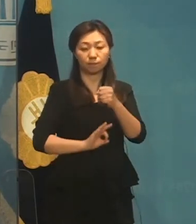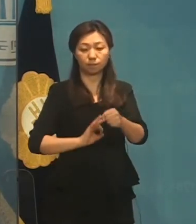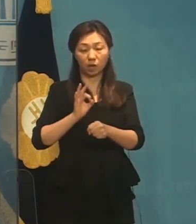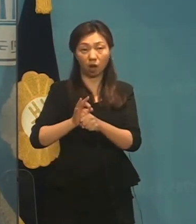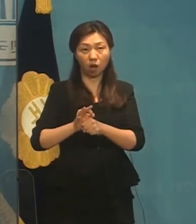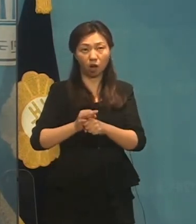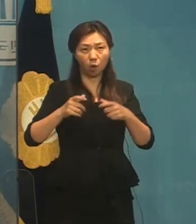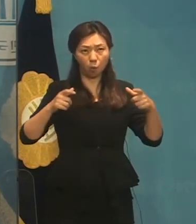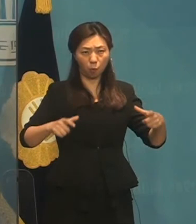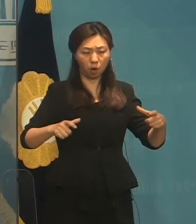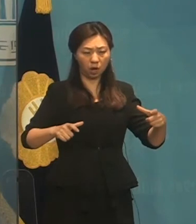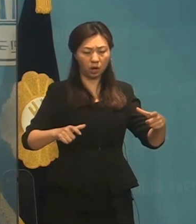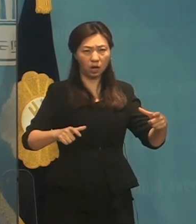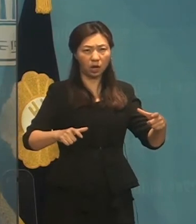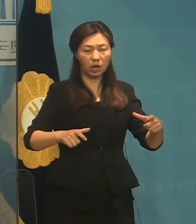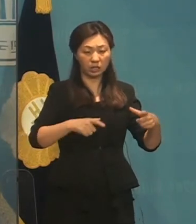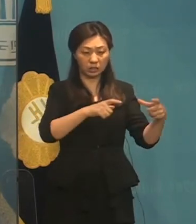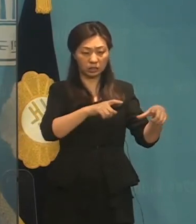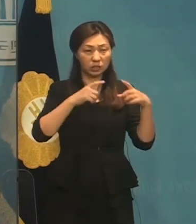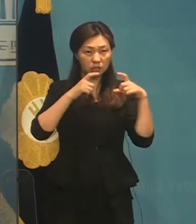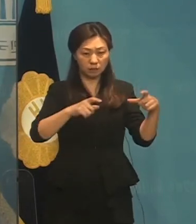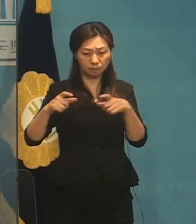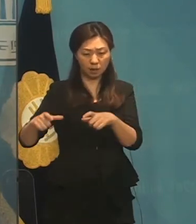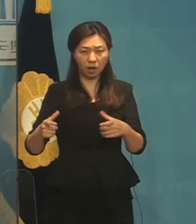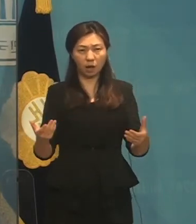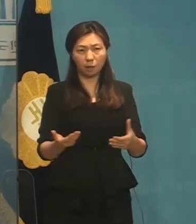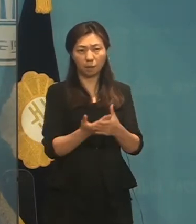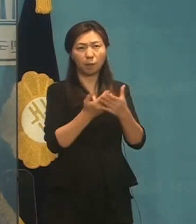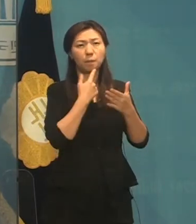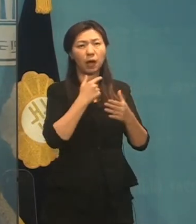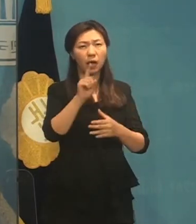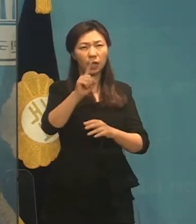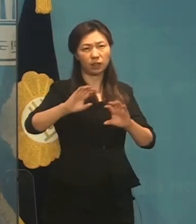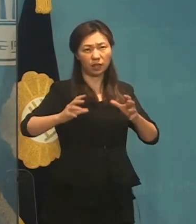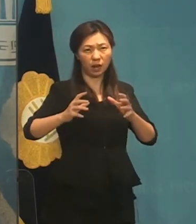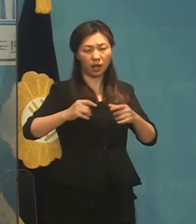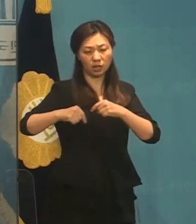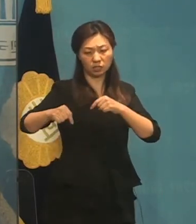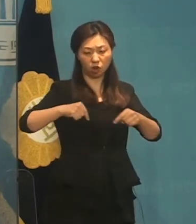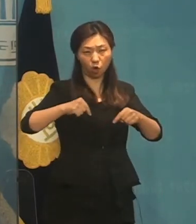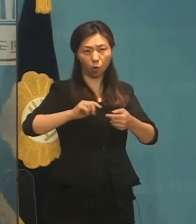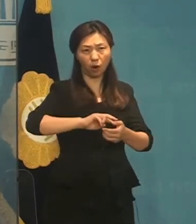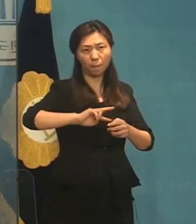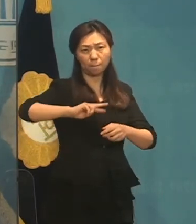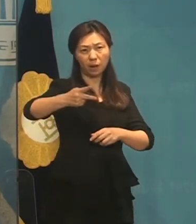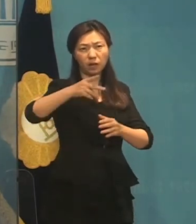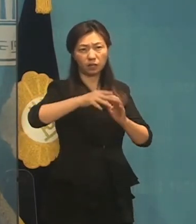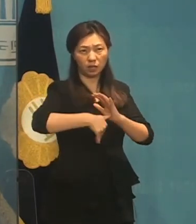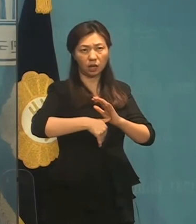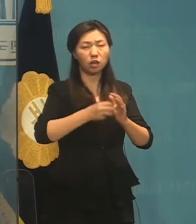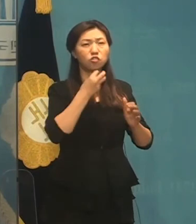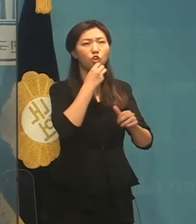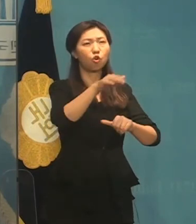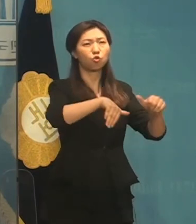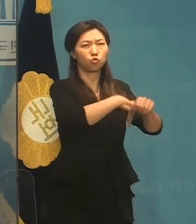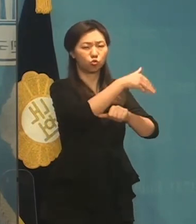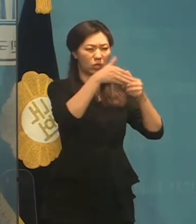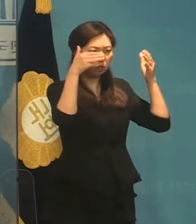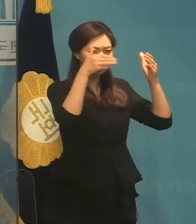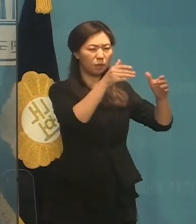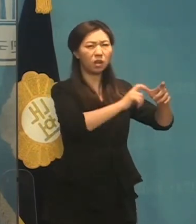10년간 근행국가를 추진하는 민주정권이 한나라당 정권으로 교체되면서 수도권 7체제는 더욱